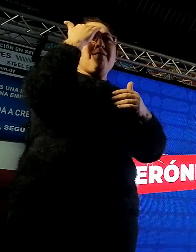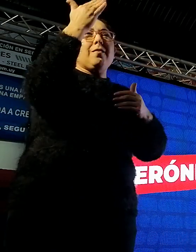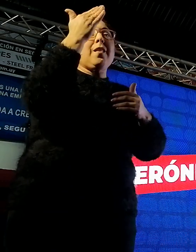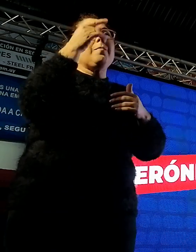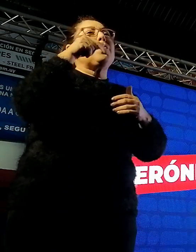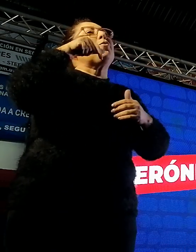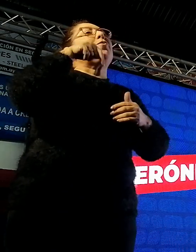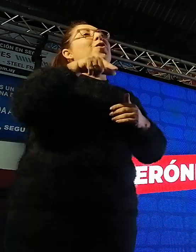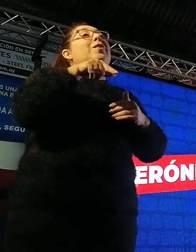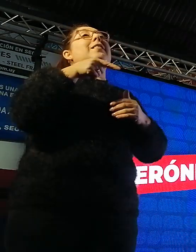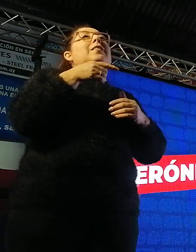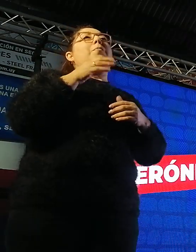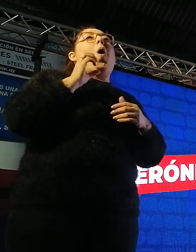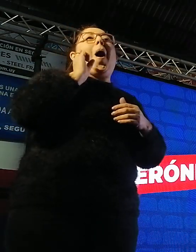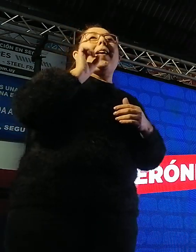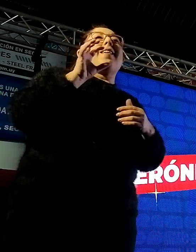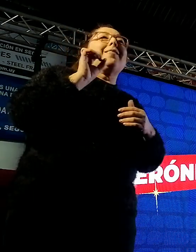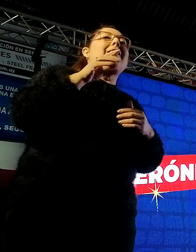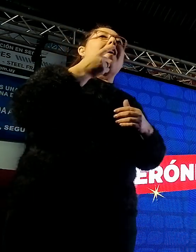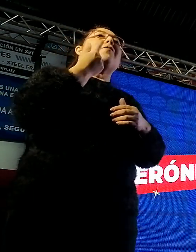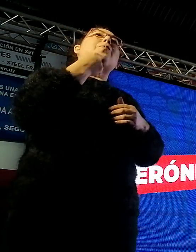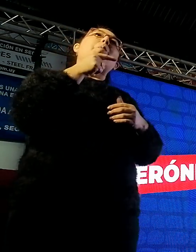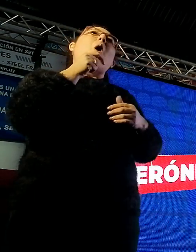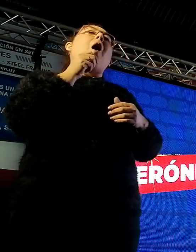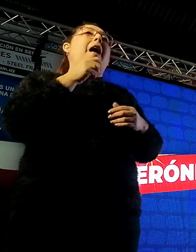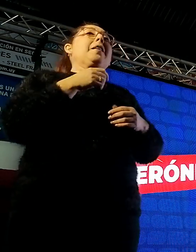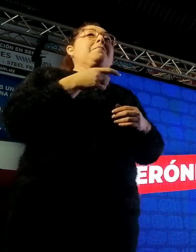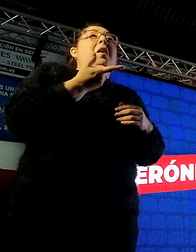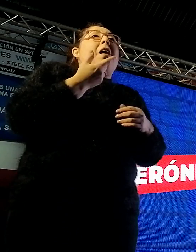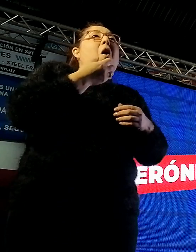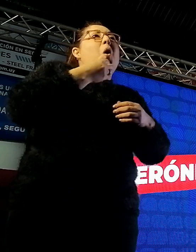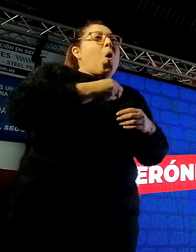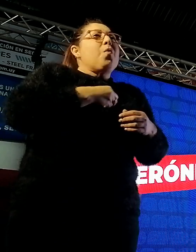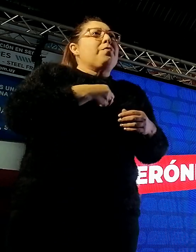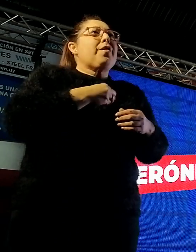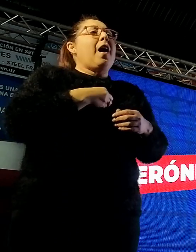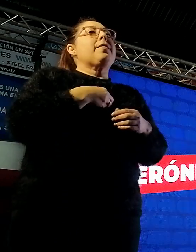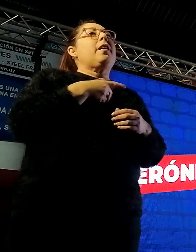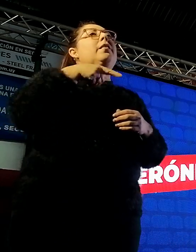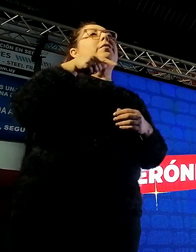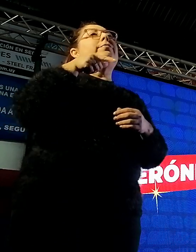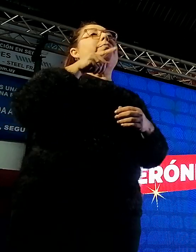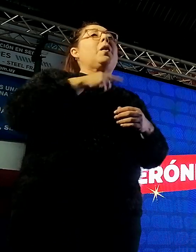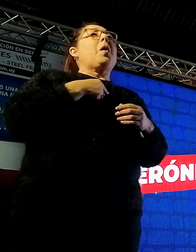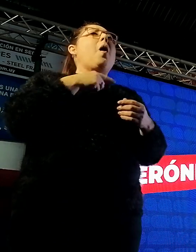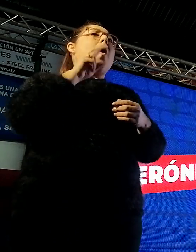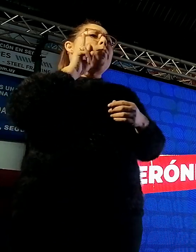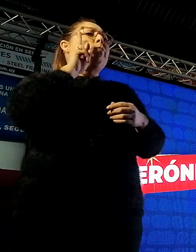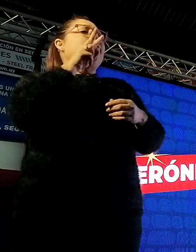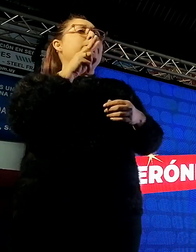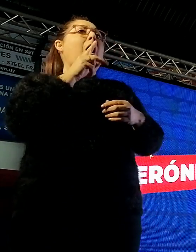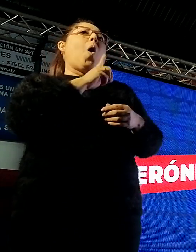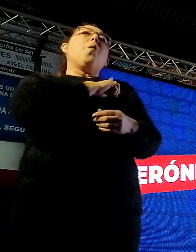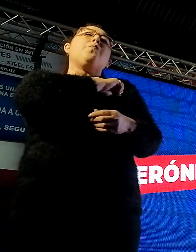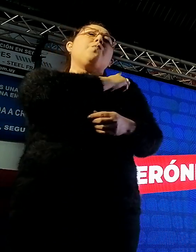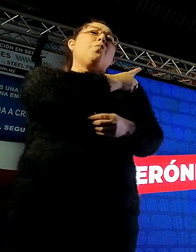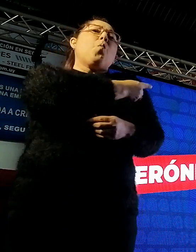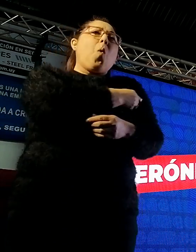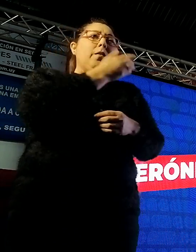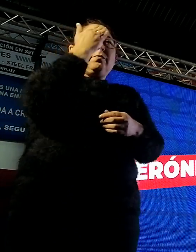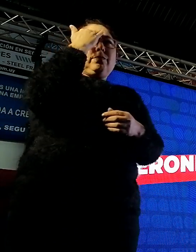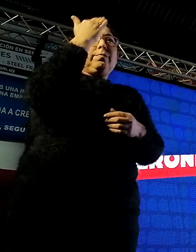diálogo es crítica una crítica leal, una crítica confiada y una crítica que apunte a fortificar el despliegue del